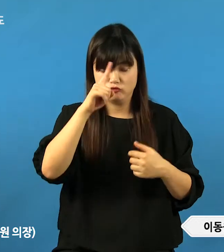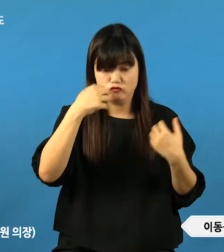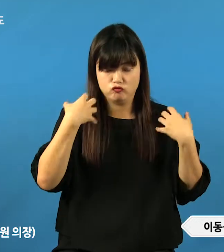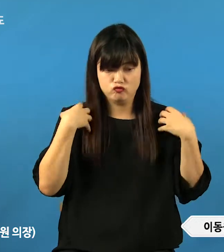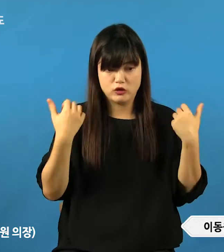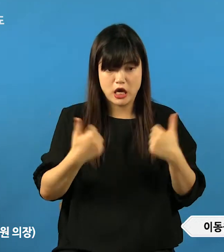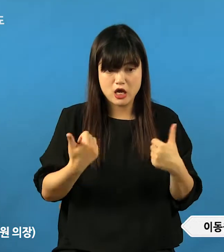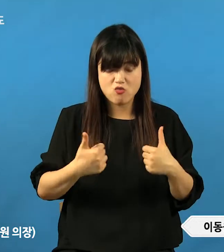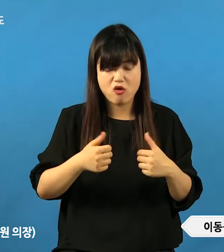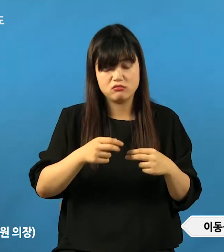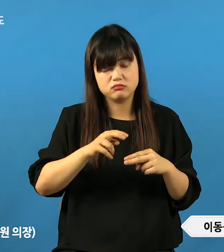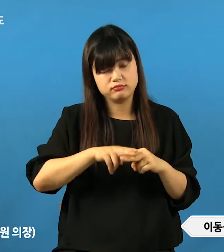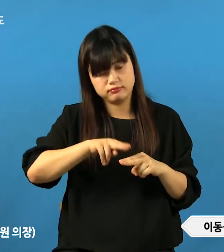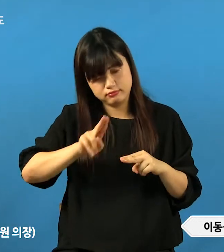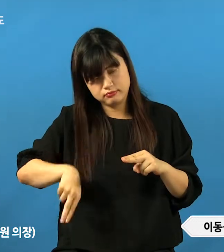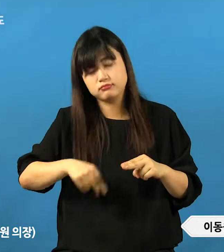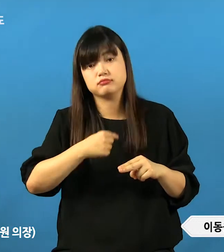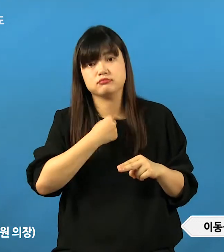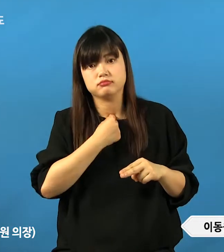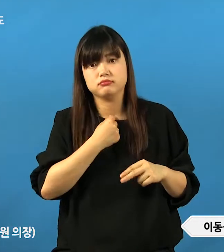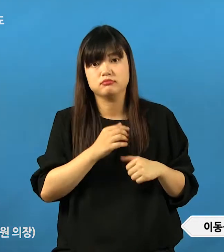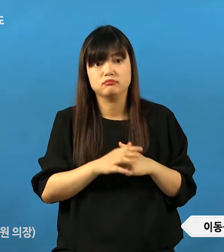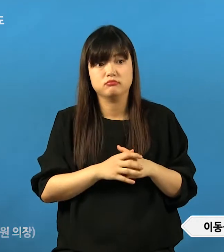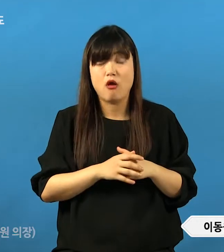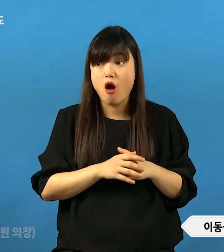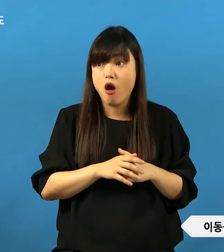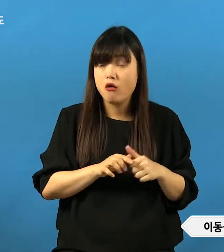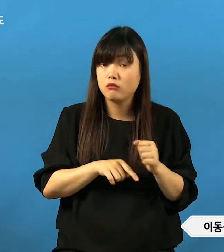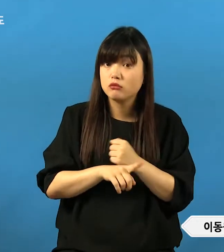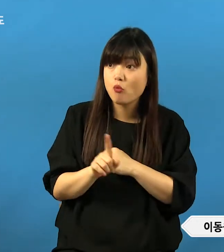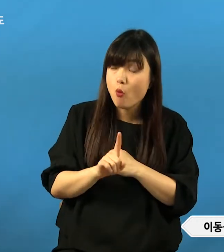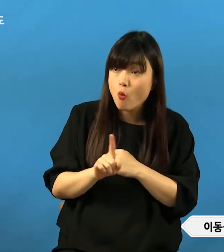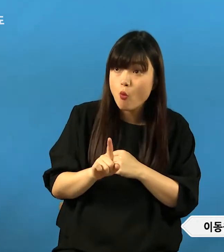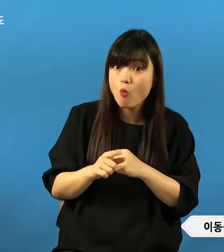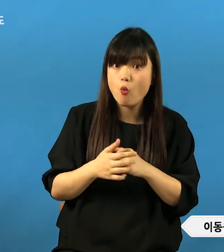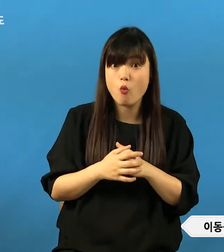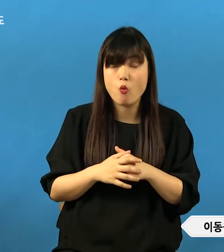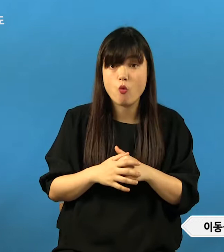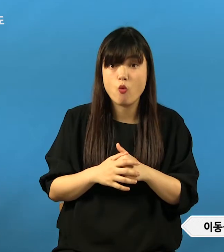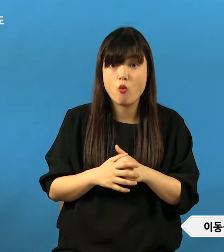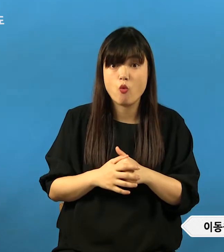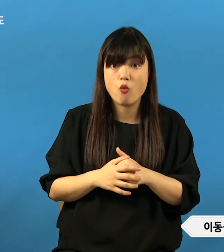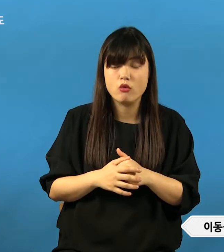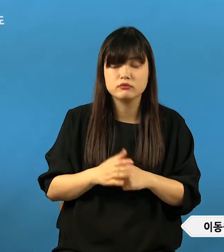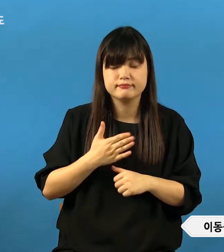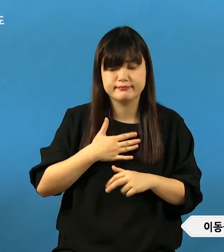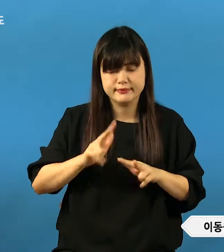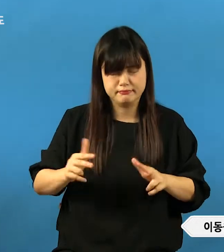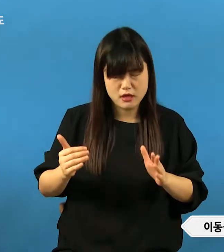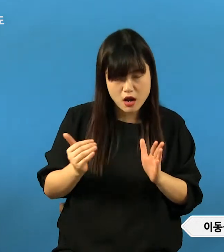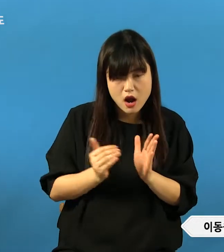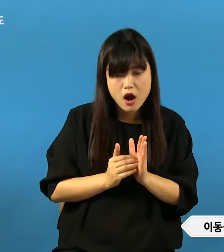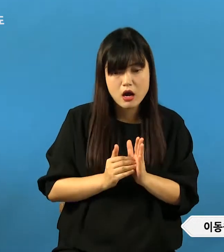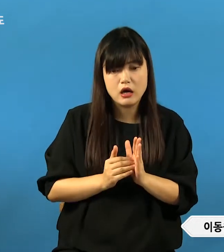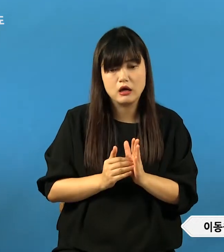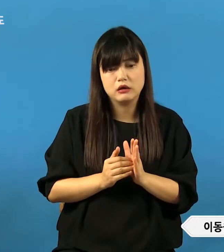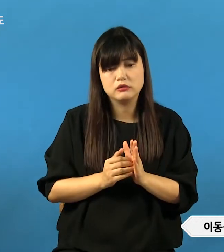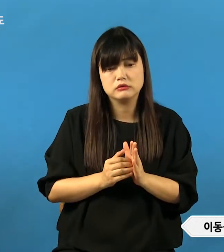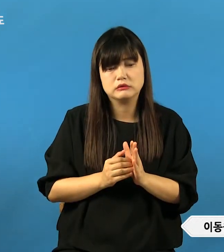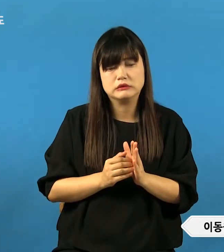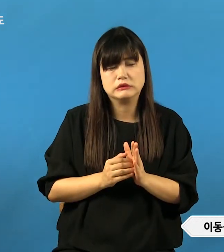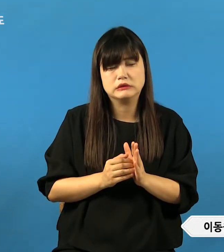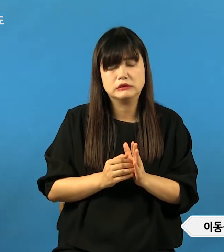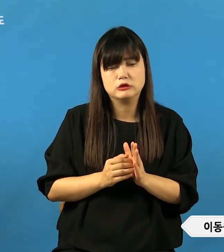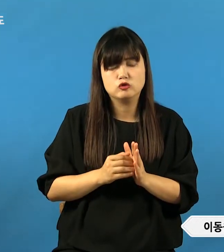의원직에서 은퇴하겠다고 선언한 것입니다. 그런데 그 이유가 중요해요. 나는 그동안 주말